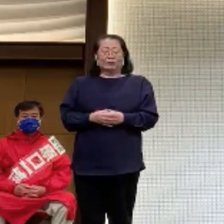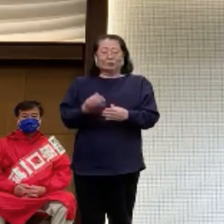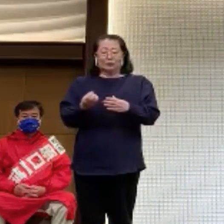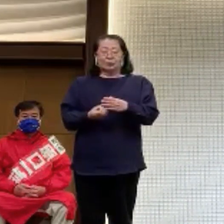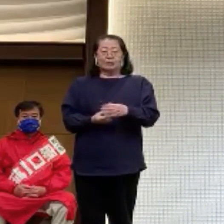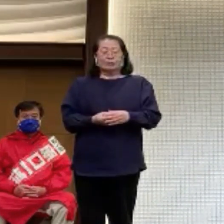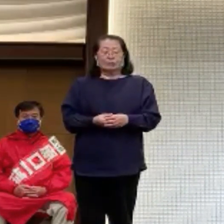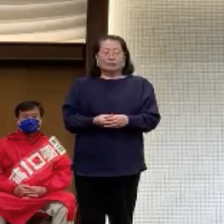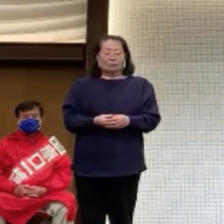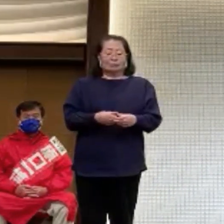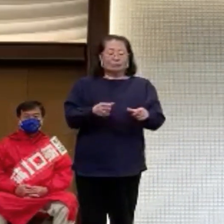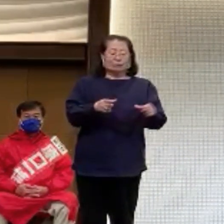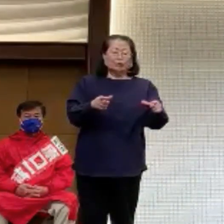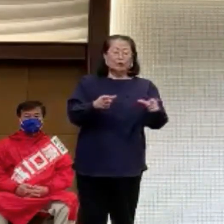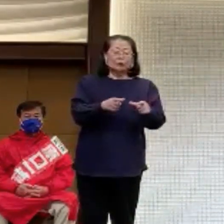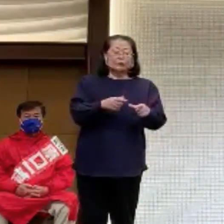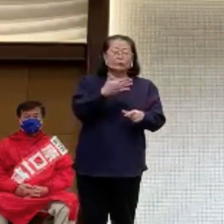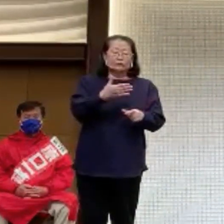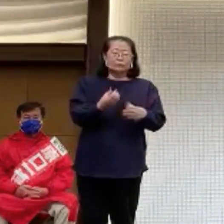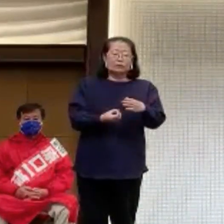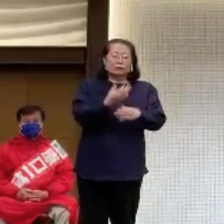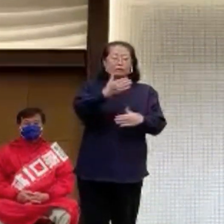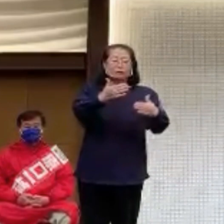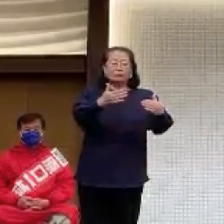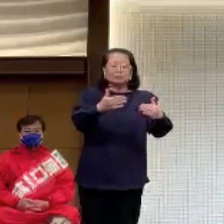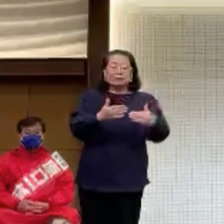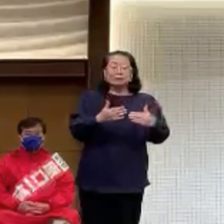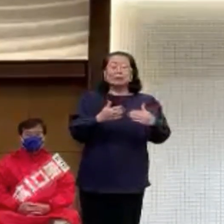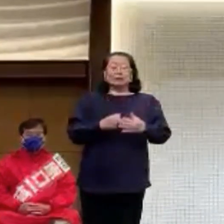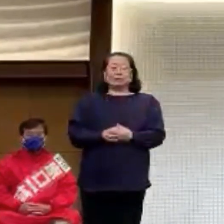小選挙区で勝たねばなりません。